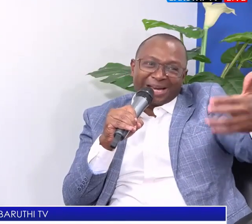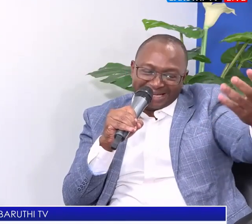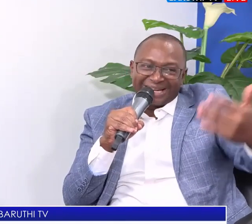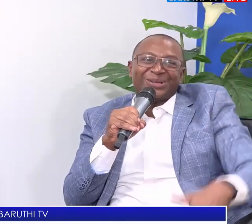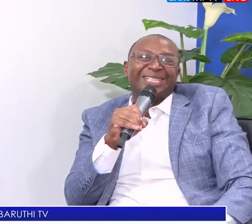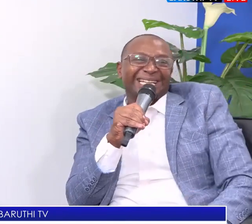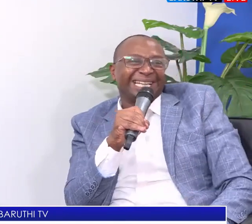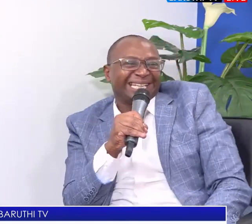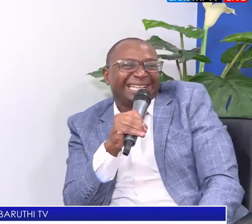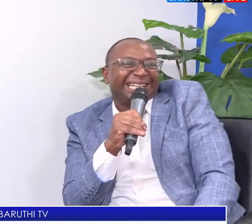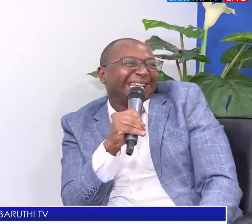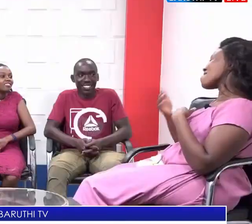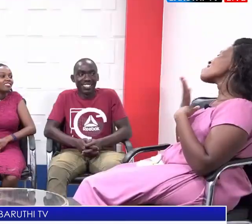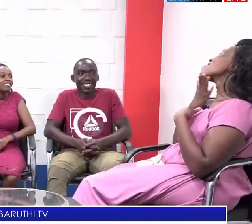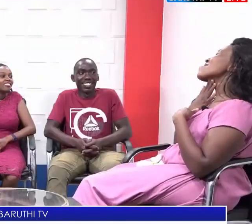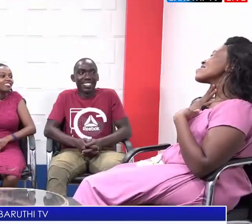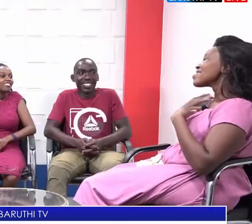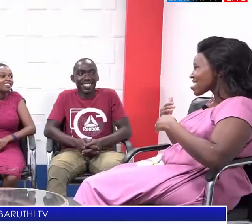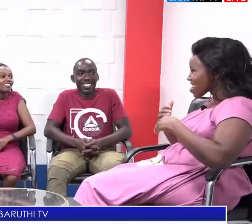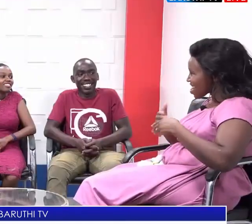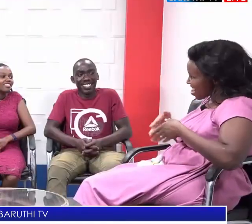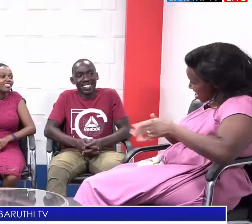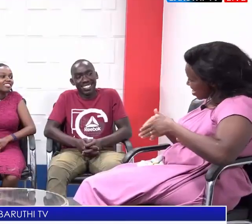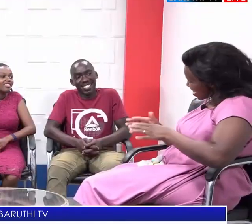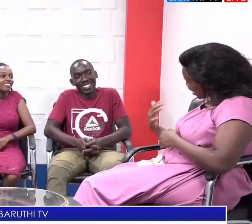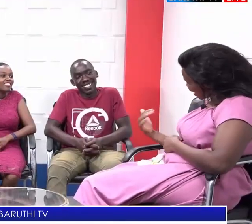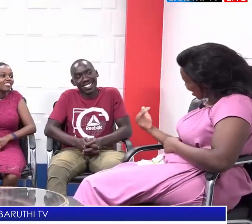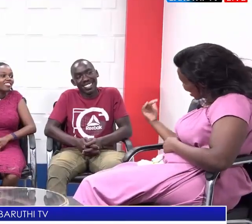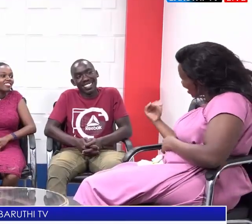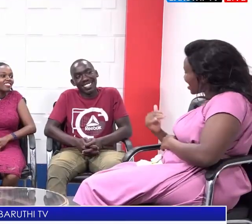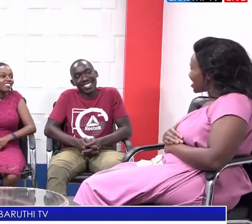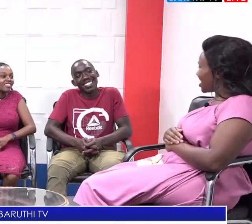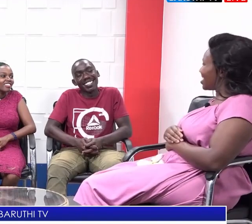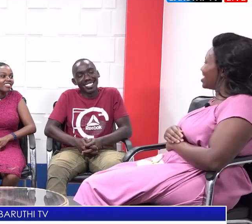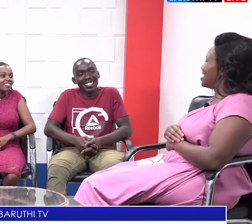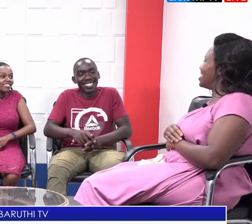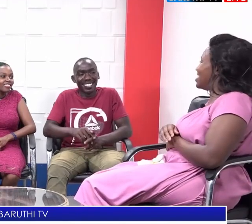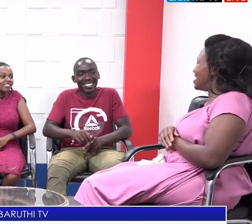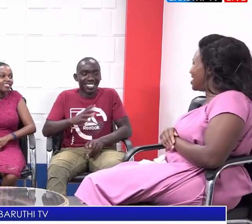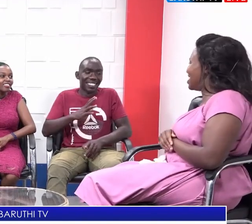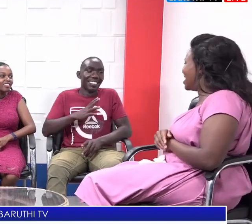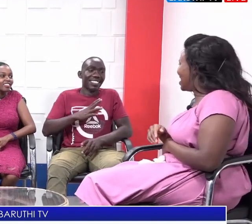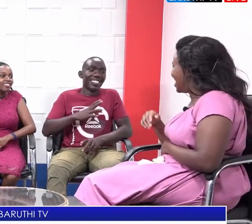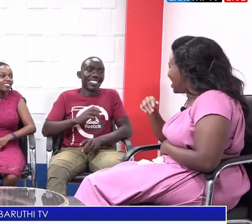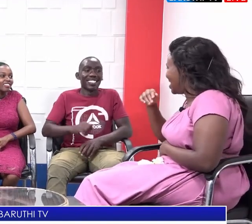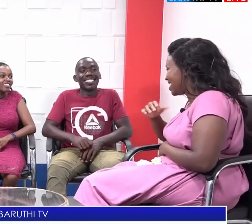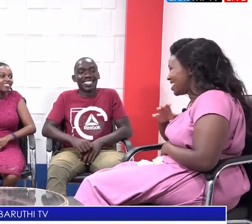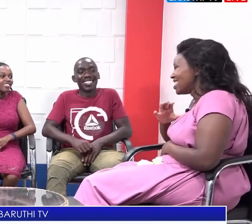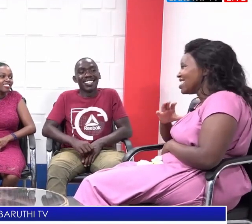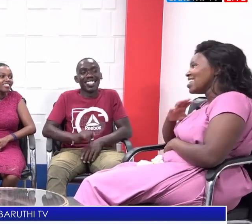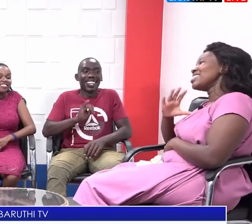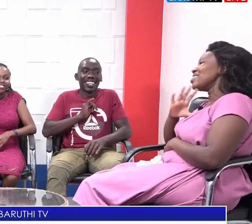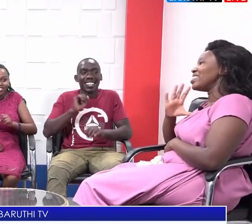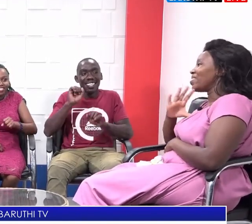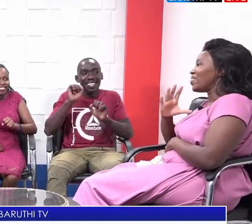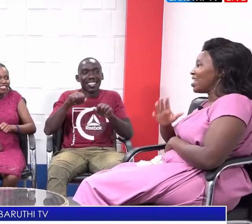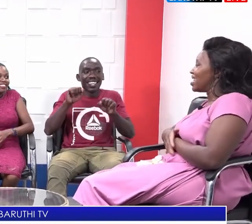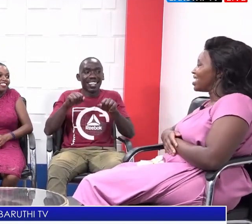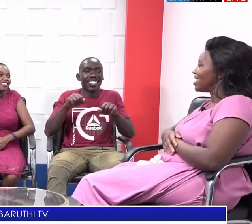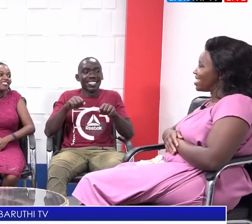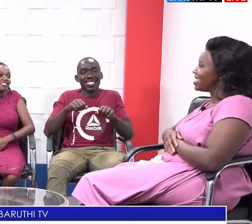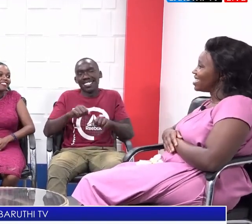wewe unataka kwenda? Tunaweza panga. Wewe usijali, tutapanga. Hata JK na mimi naweza wapeleka. Unajua tunaweza enda na JK useme ama